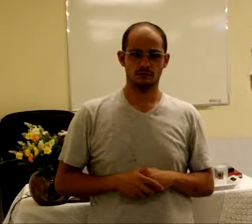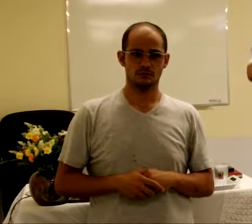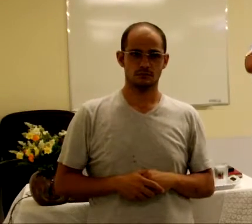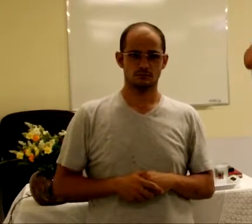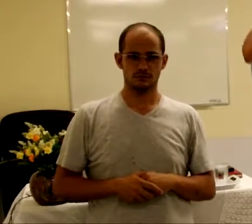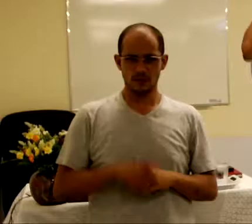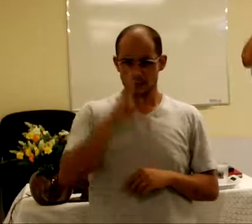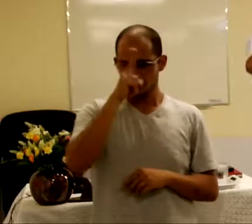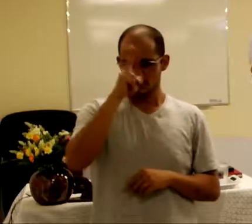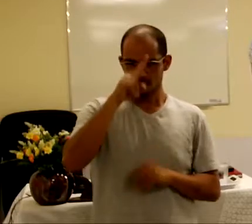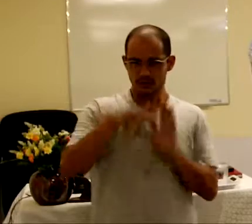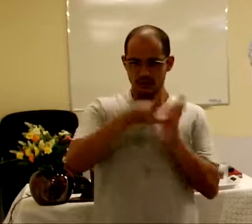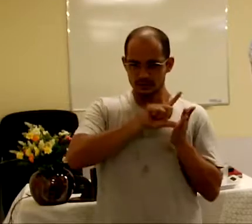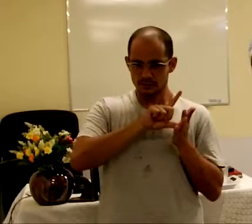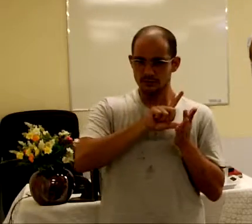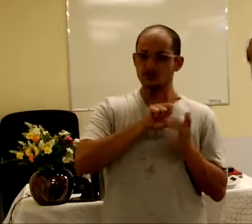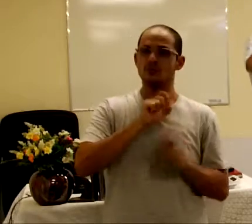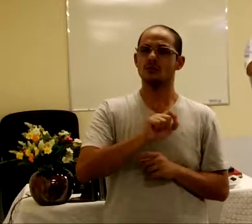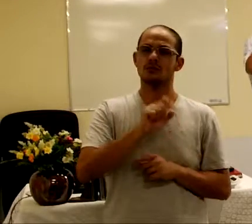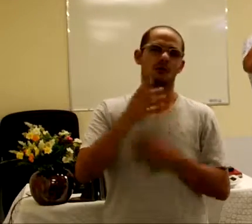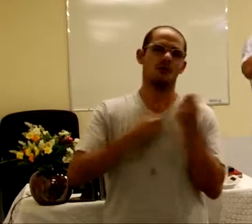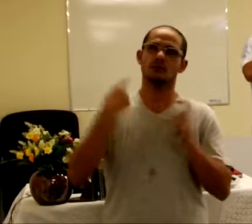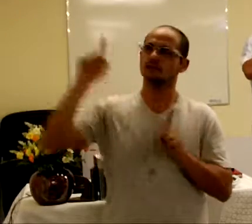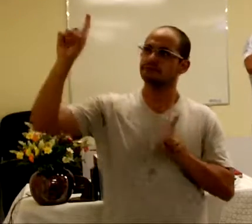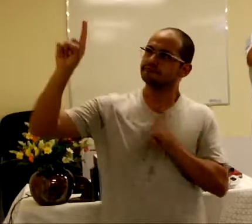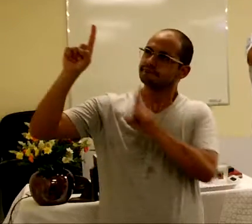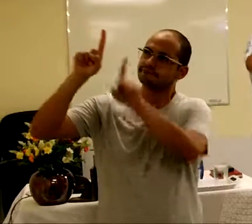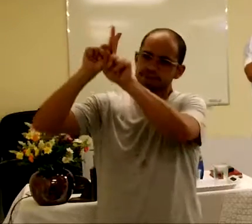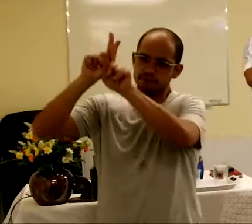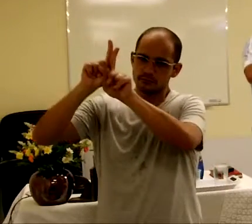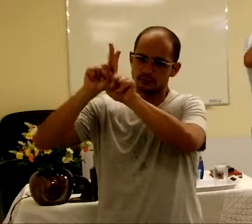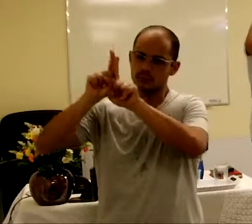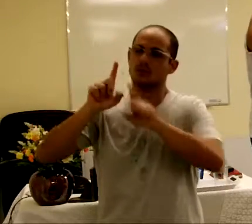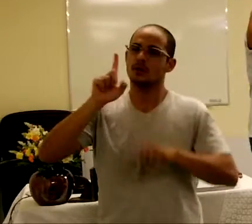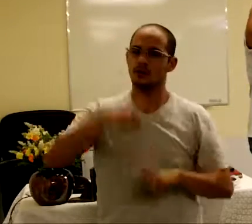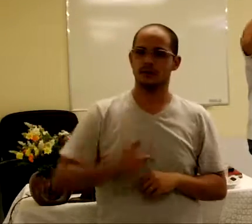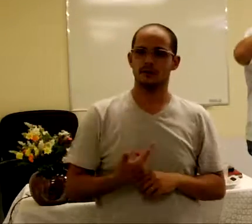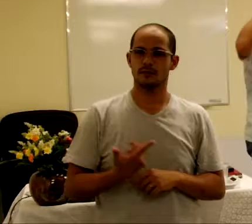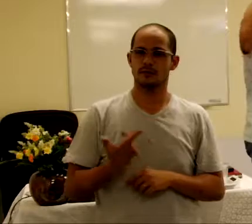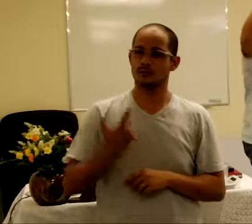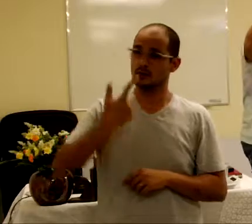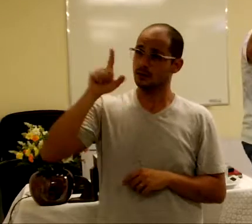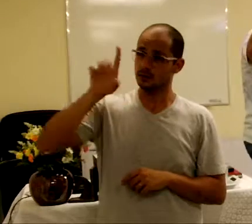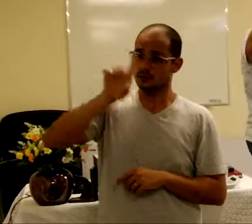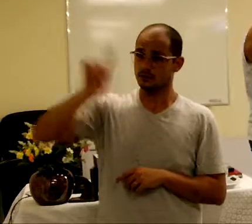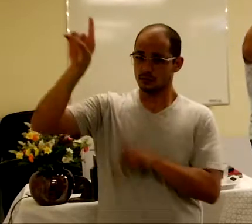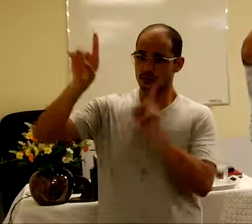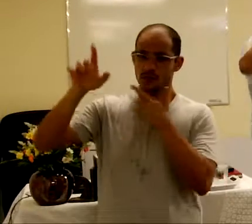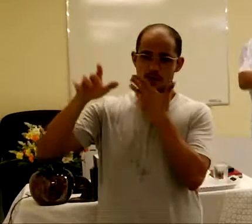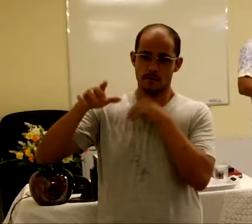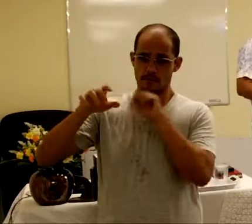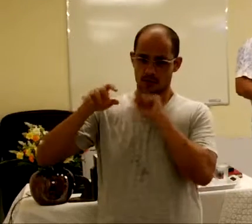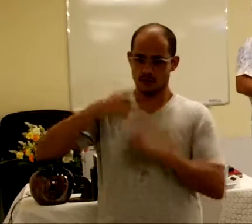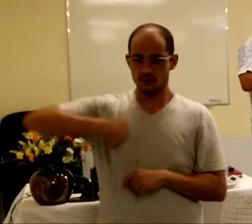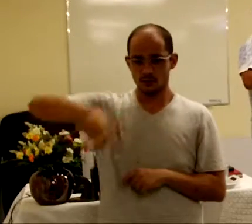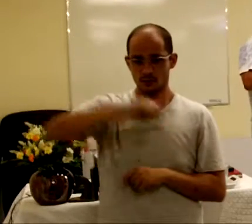Lembra que eu falei lá atrás da nossa relação de proximidade com Deus? Né? É aquilo que a gente fala, somos filhos de Deus.